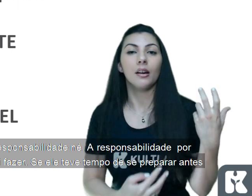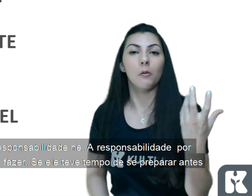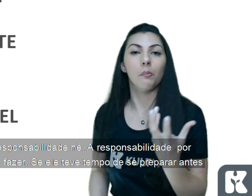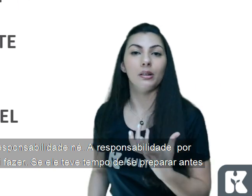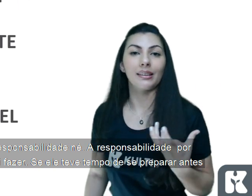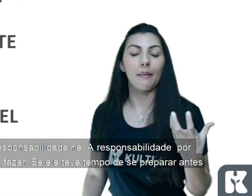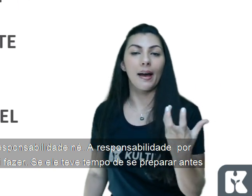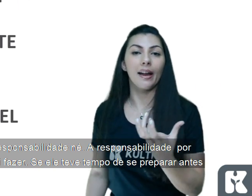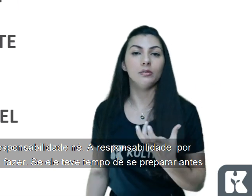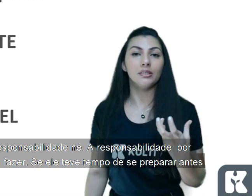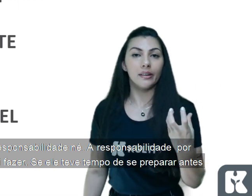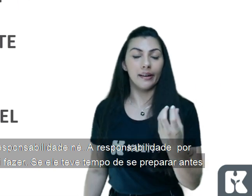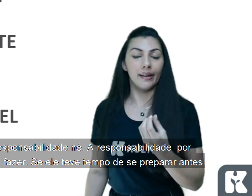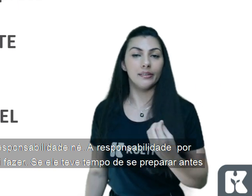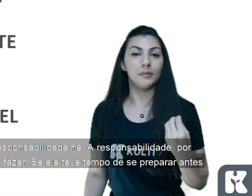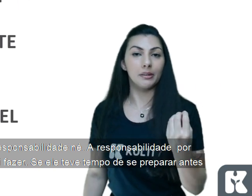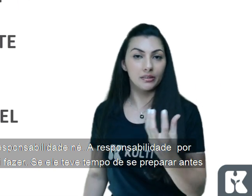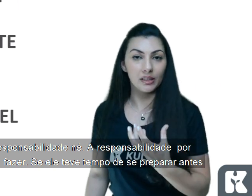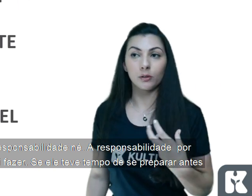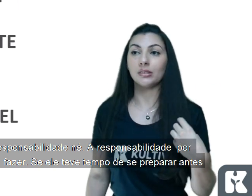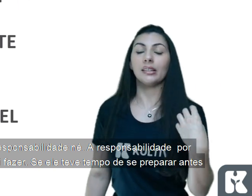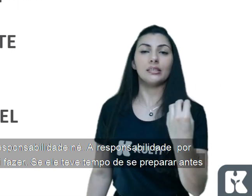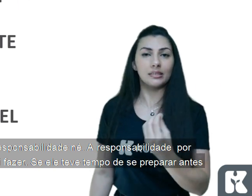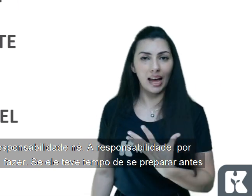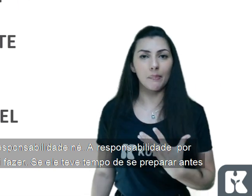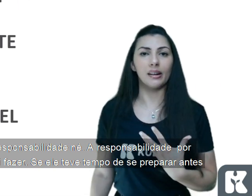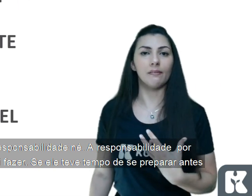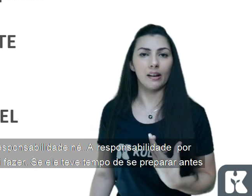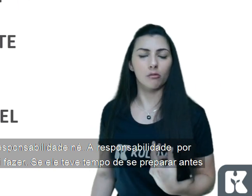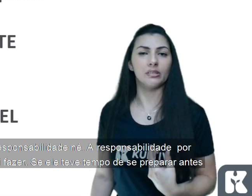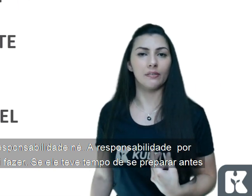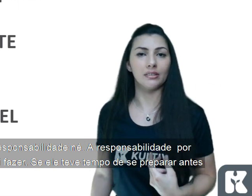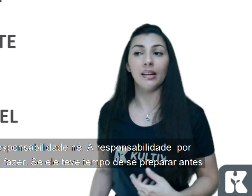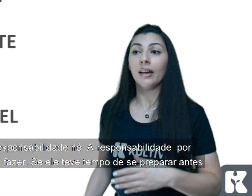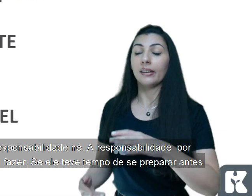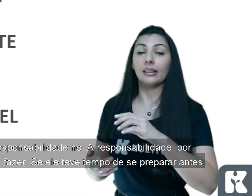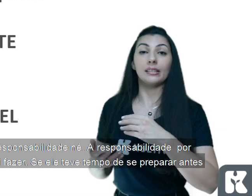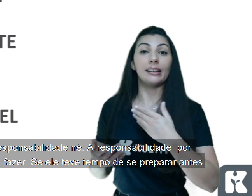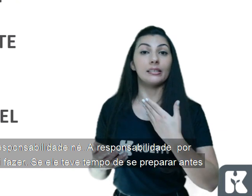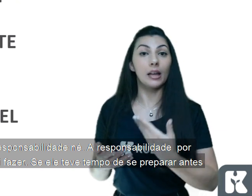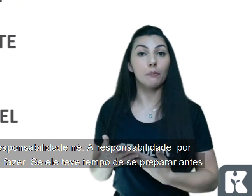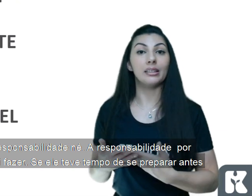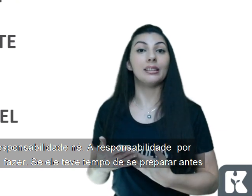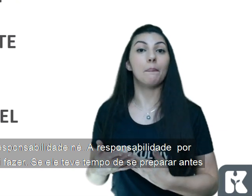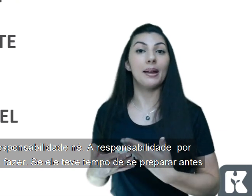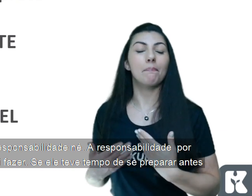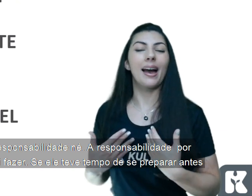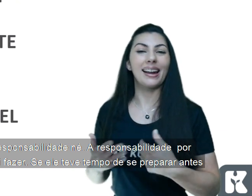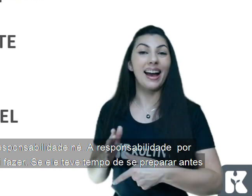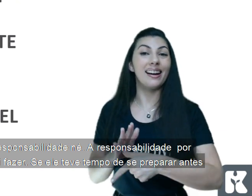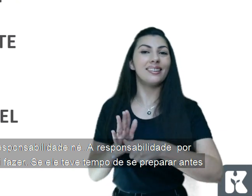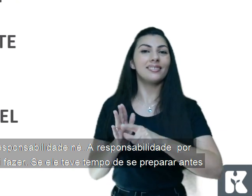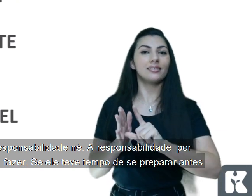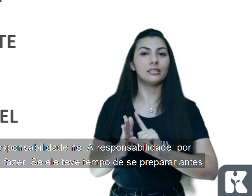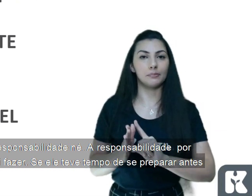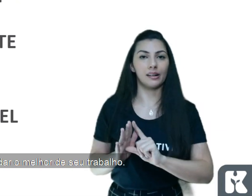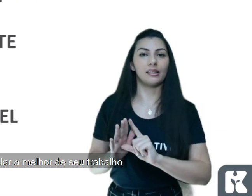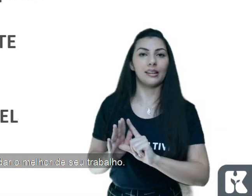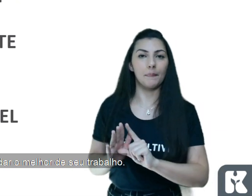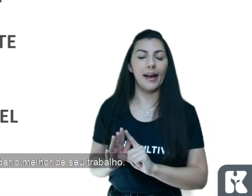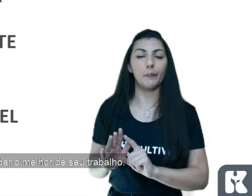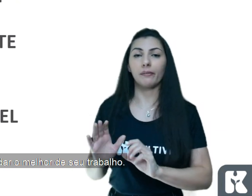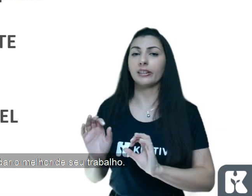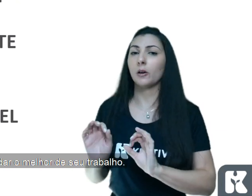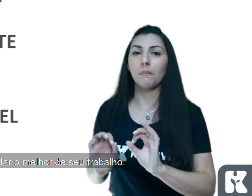responsabilidade por trabalho específico, se ele sabe que ele vai conseguir fazer, ele ter tempo de se preparar antes para